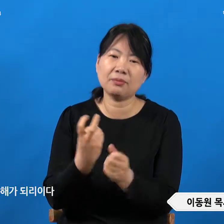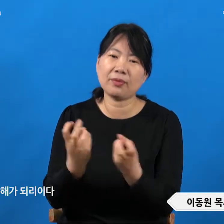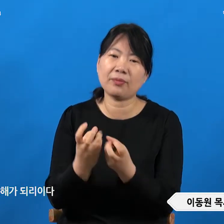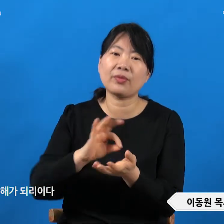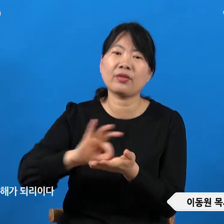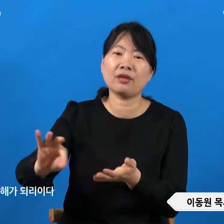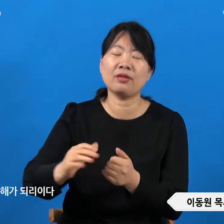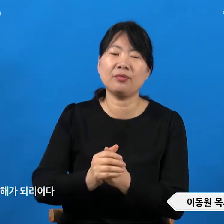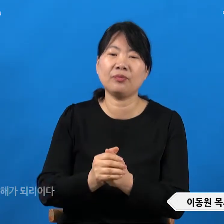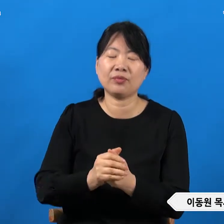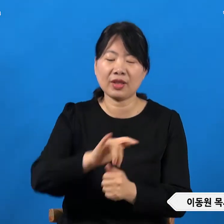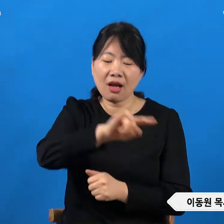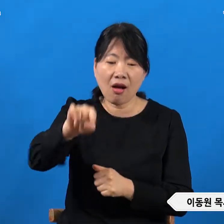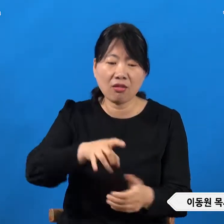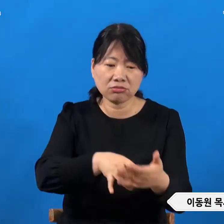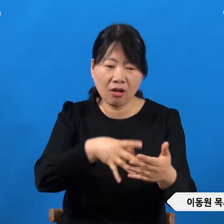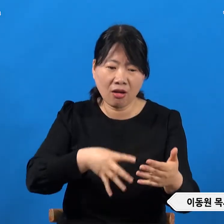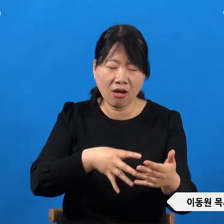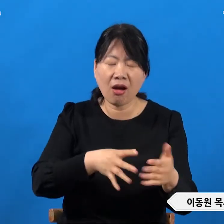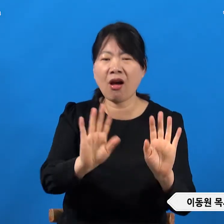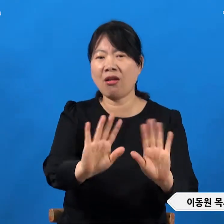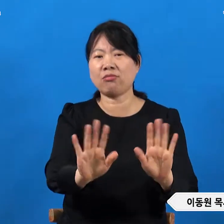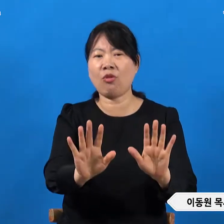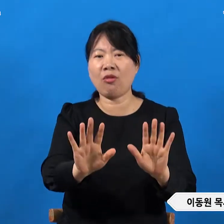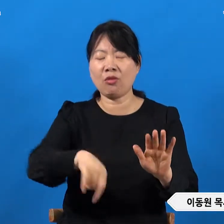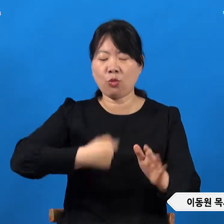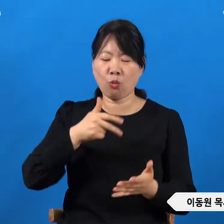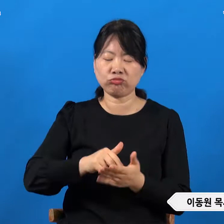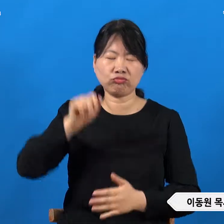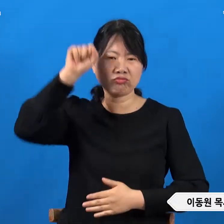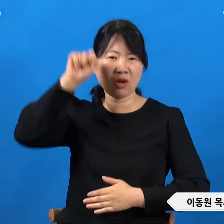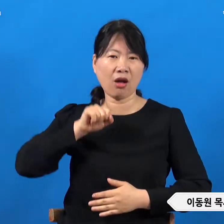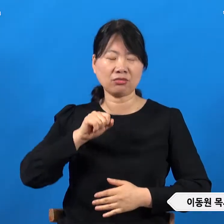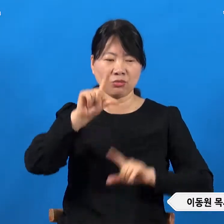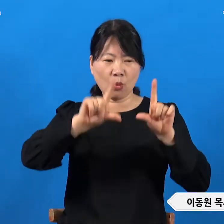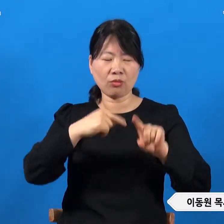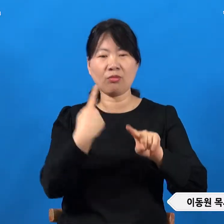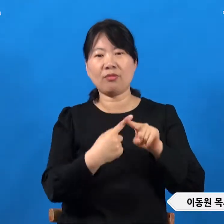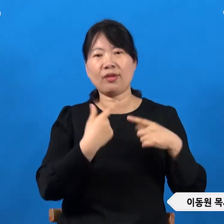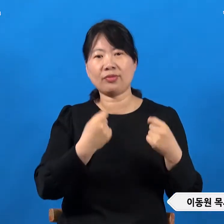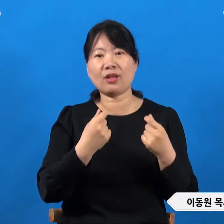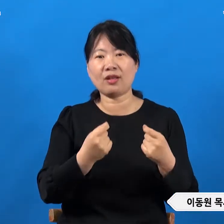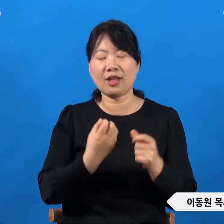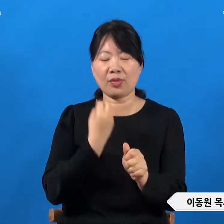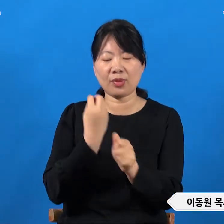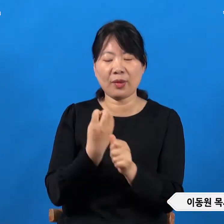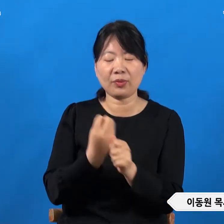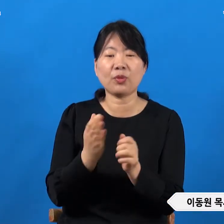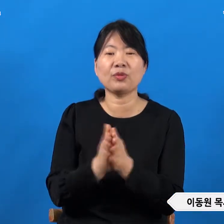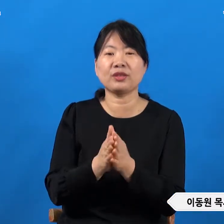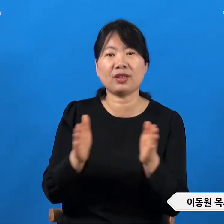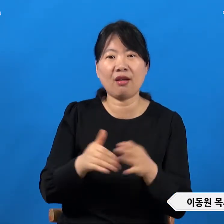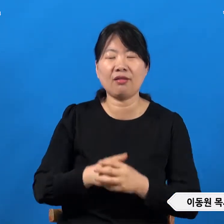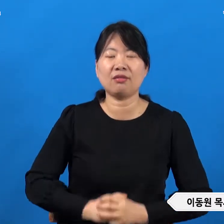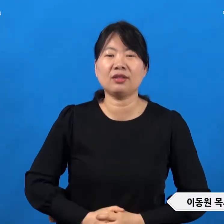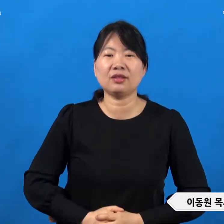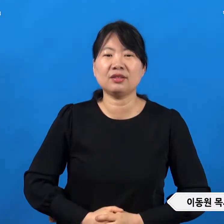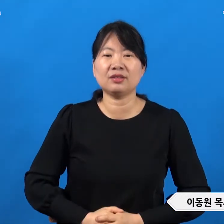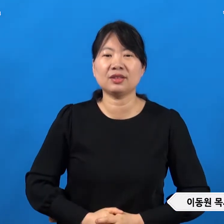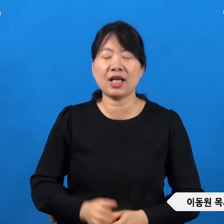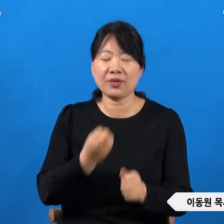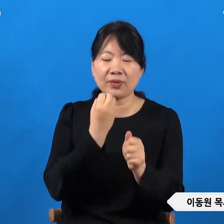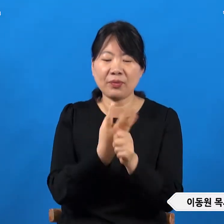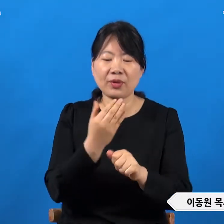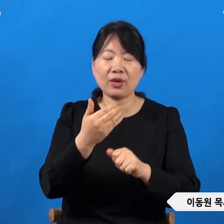참소하는. 저게 다 세금 안 바치고 독립운동하는 것입니다. 이렇게 참소를 하는 것입니다.